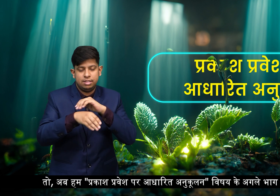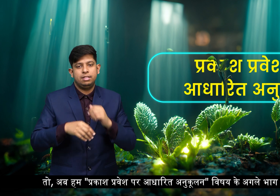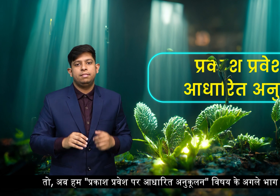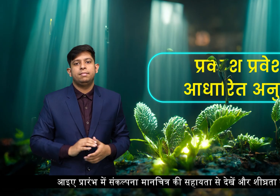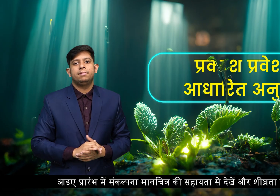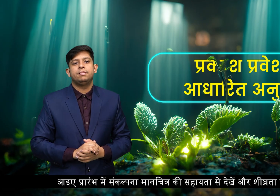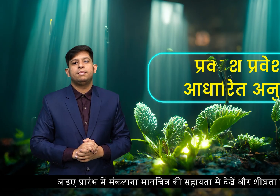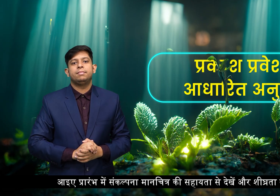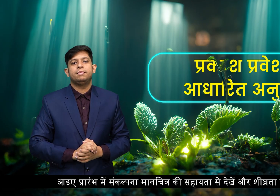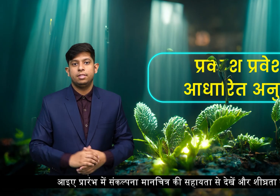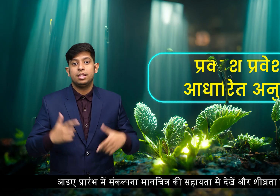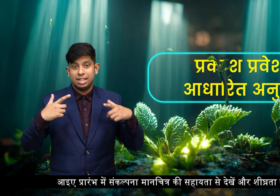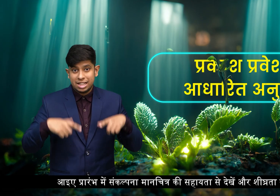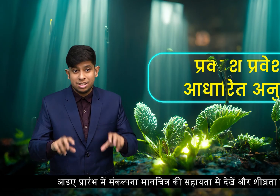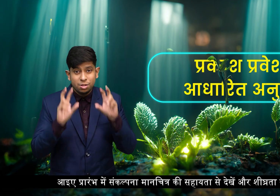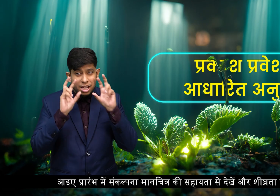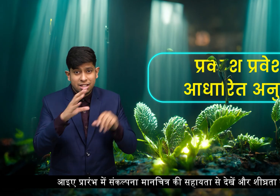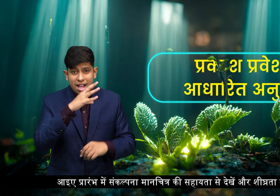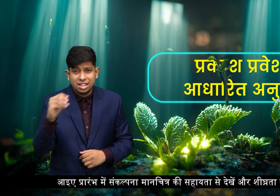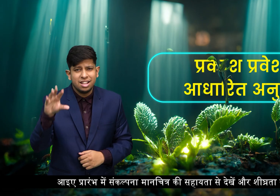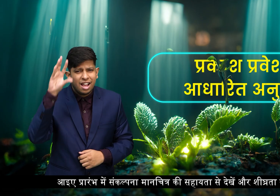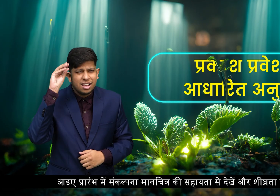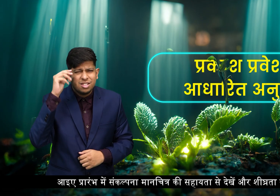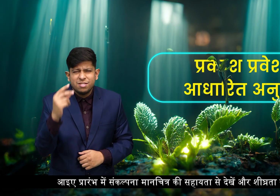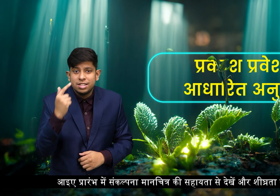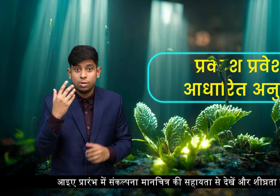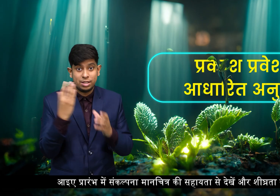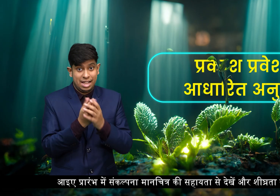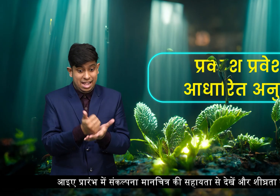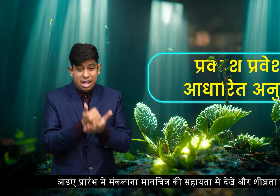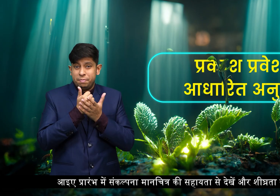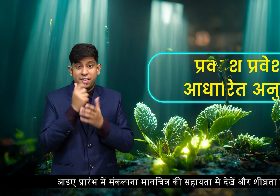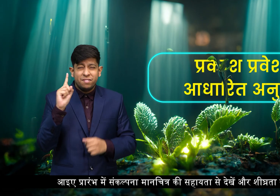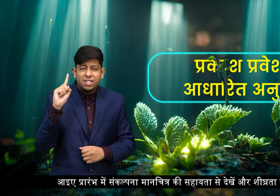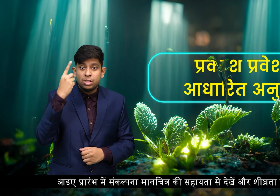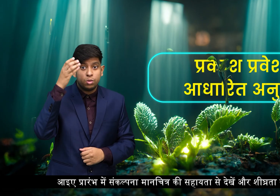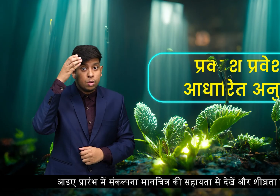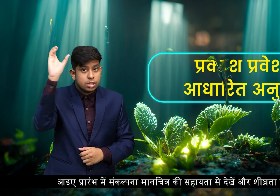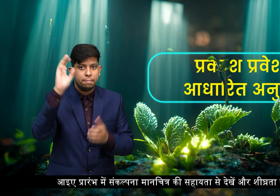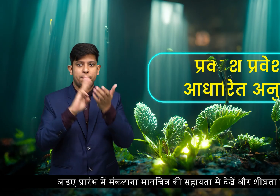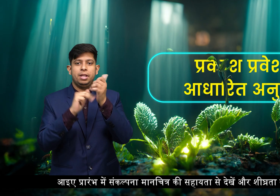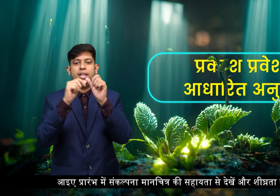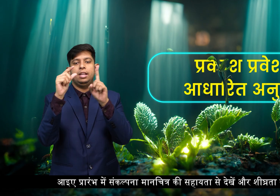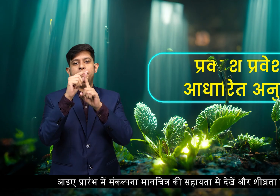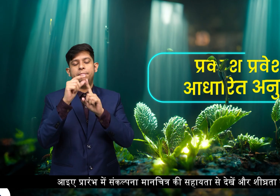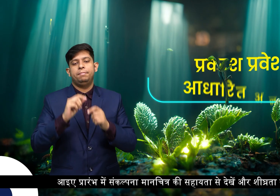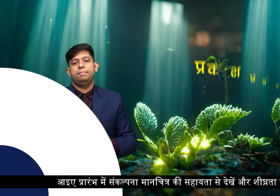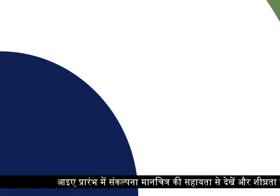हैं। आइए प्रारंभ में संकल्पना मानचित्र की सहायता से देखें और शीघ्रता से